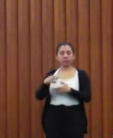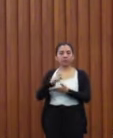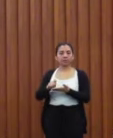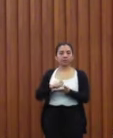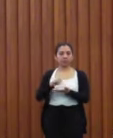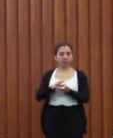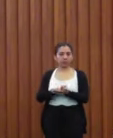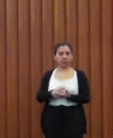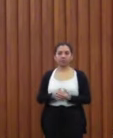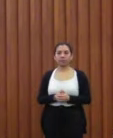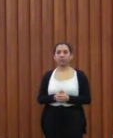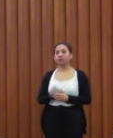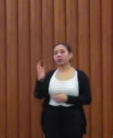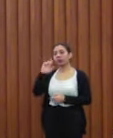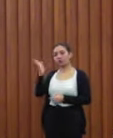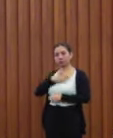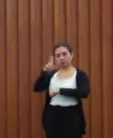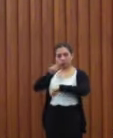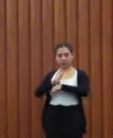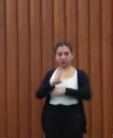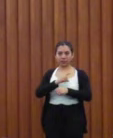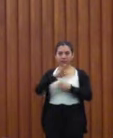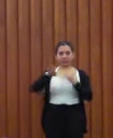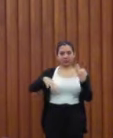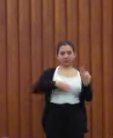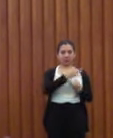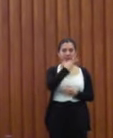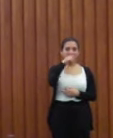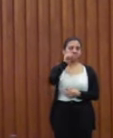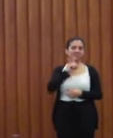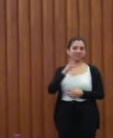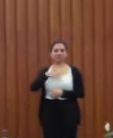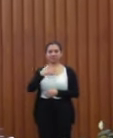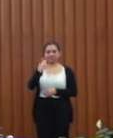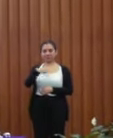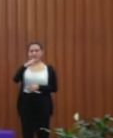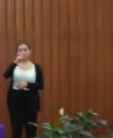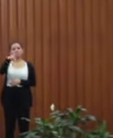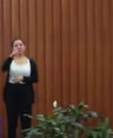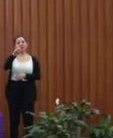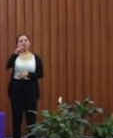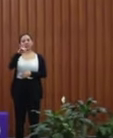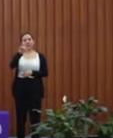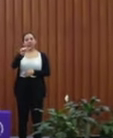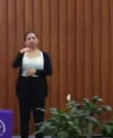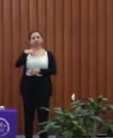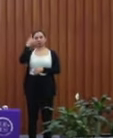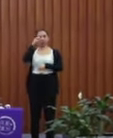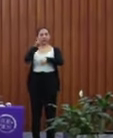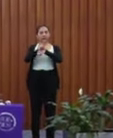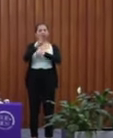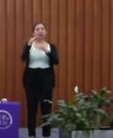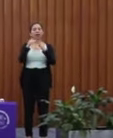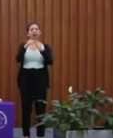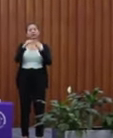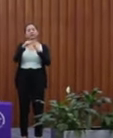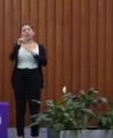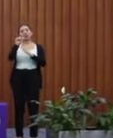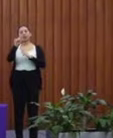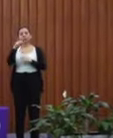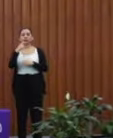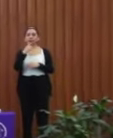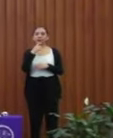Adelante. Hola, buenos días a todas y a todos. Mi nombre es Kenia y bueno, yo soy directora ejecutiva de Casa en las Viñecas, y bueno, a